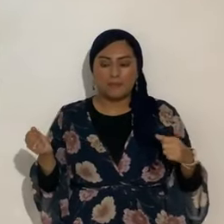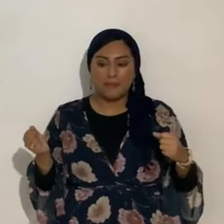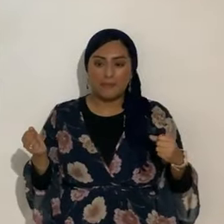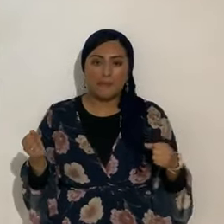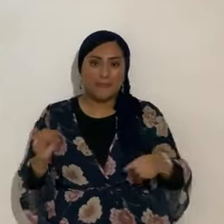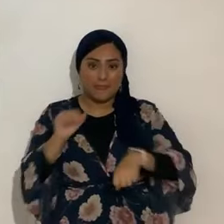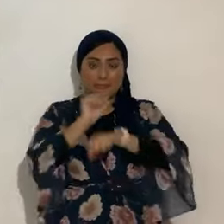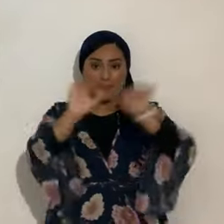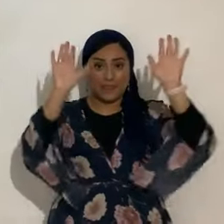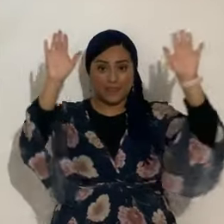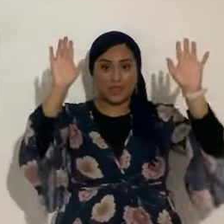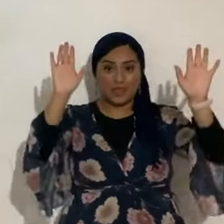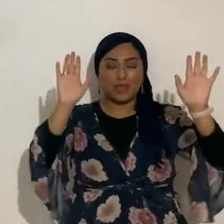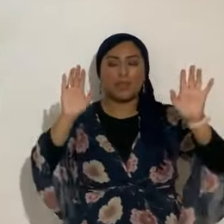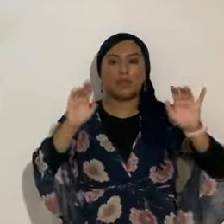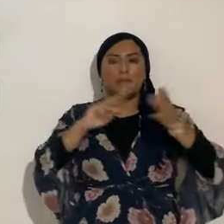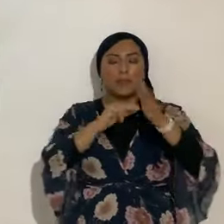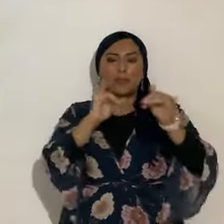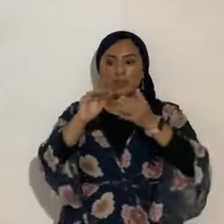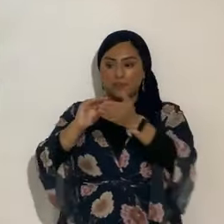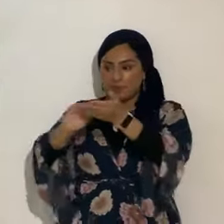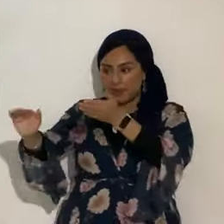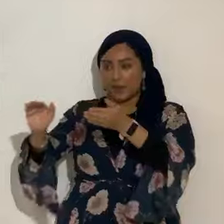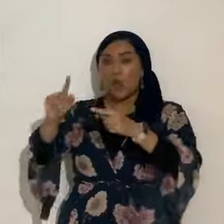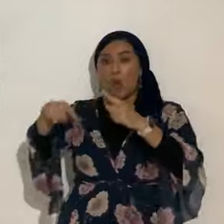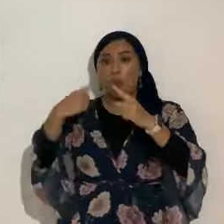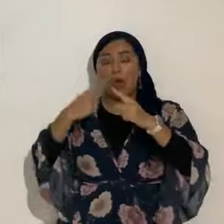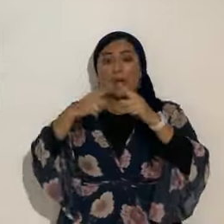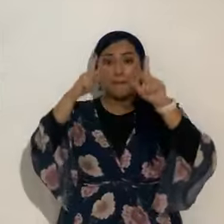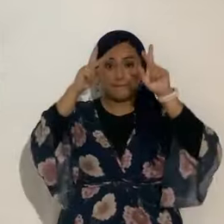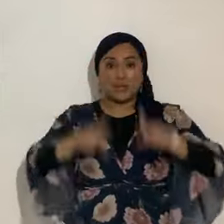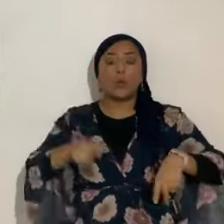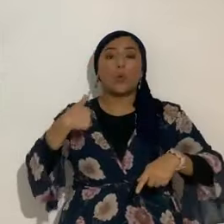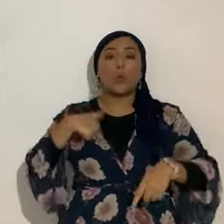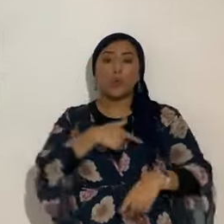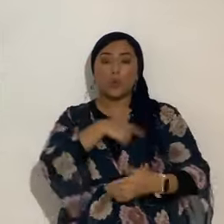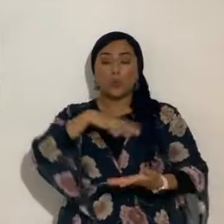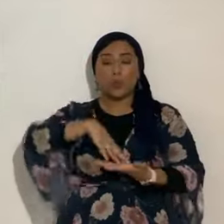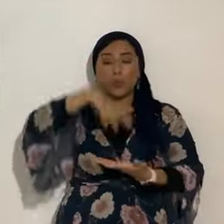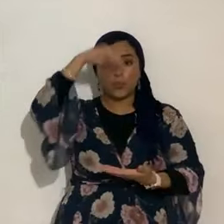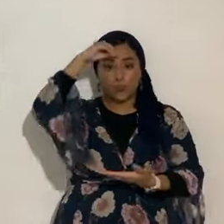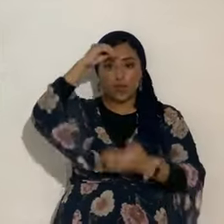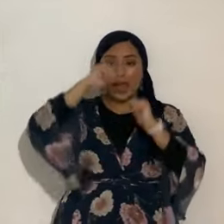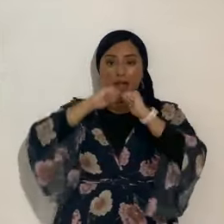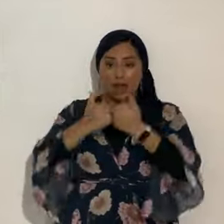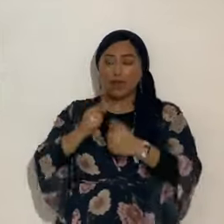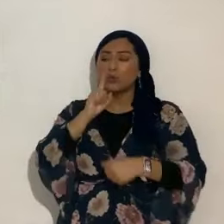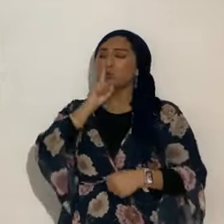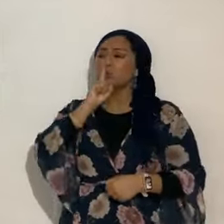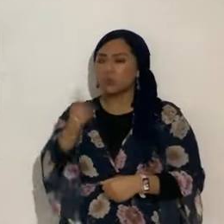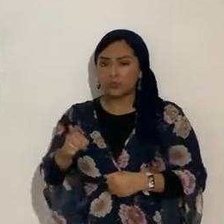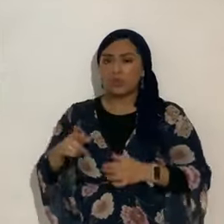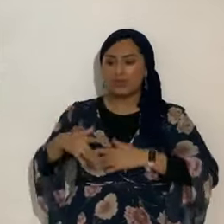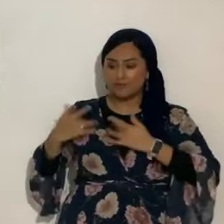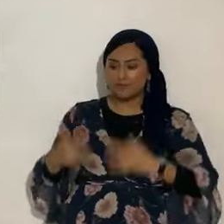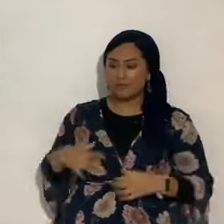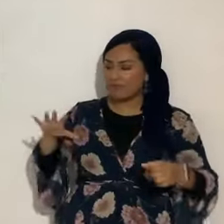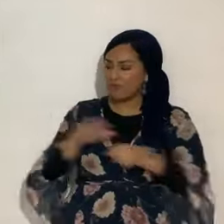El milagro es, por ejemplo, perdonar. Cuando una persona, cuando aprendemos, hermanos, a perdonar de corazón,